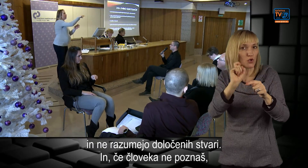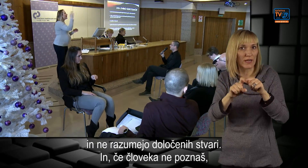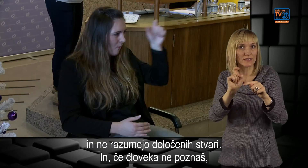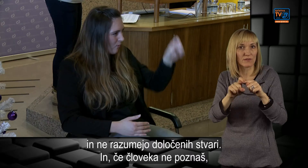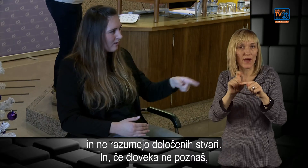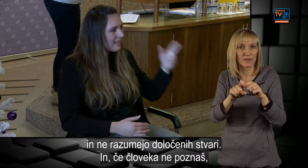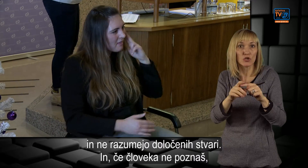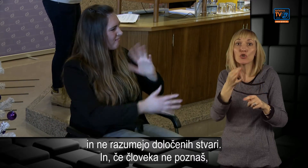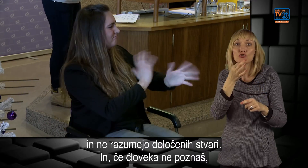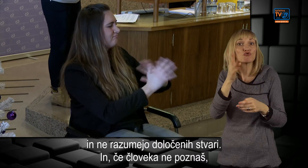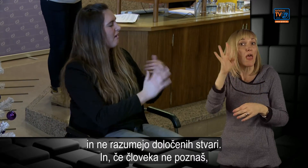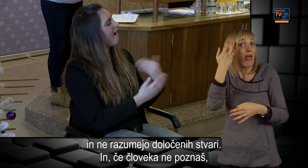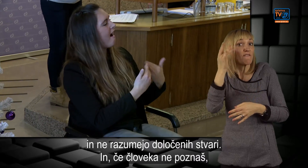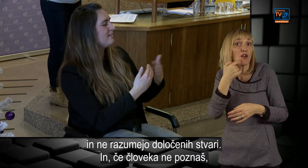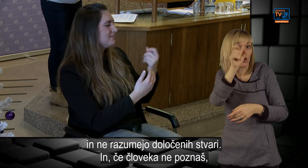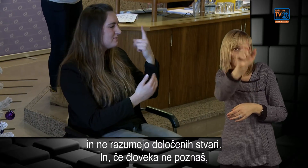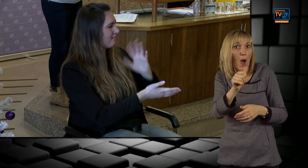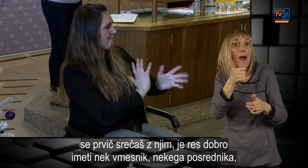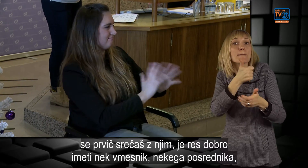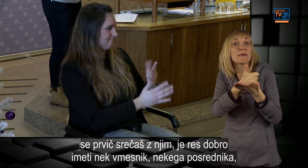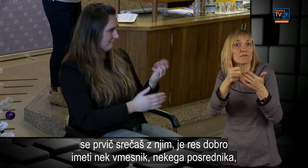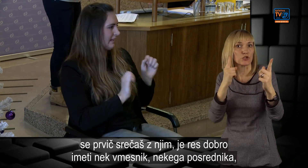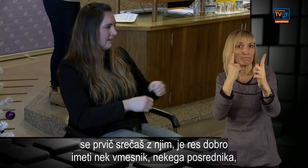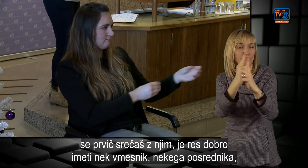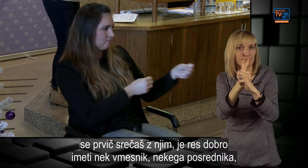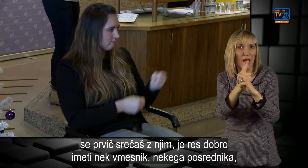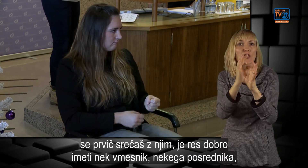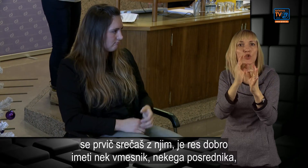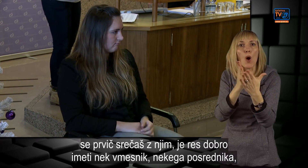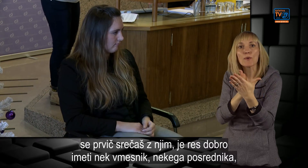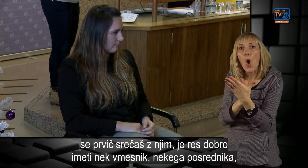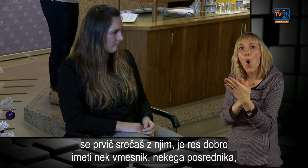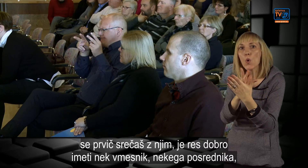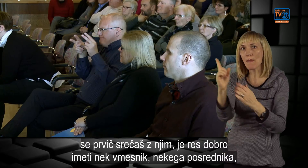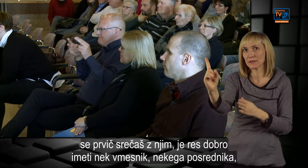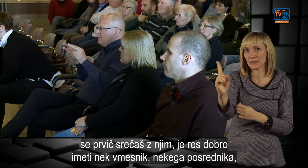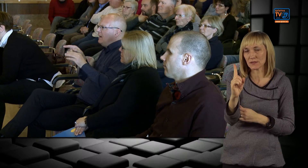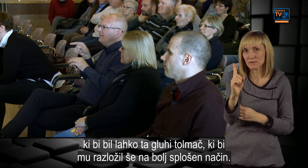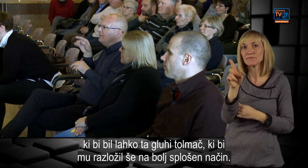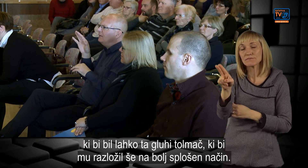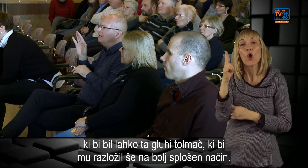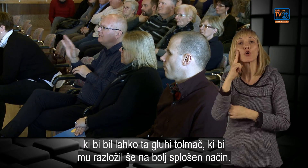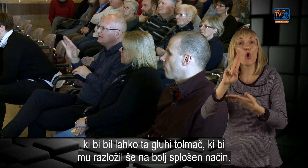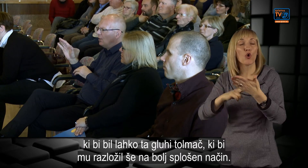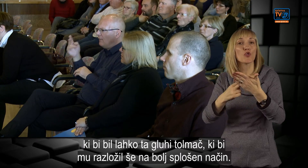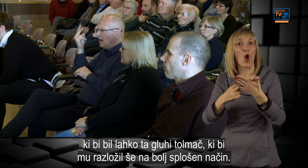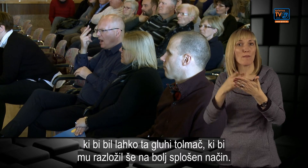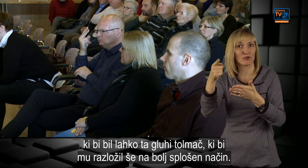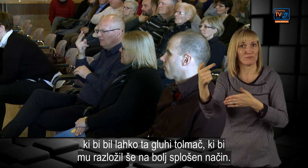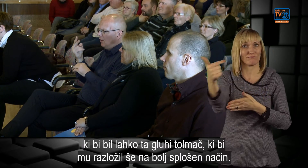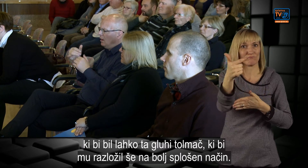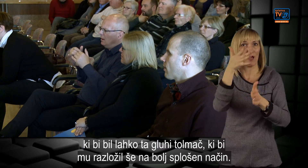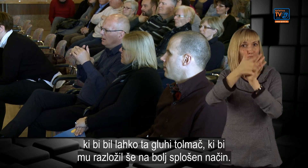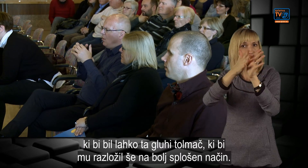stvari. In če ga ne poznaš, če se prvič srečaš z njim, je zelo fajn nek vmesnik, posrednik, ki bi bil lahko ta gluh tolmač, ki bi